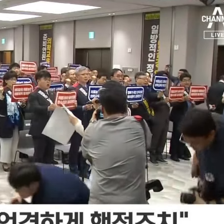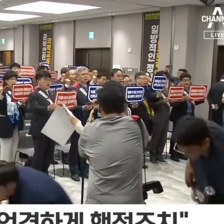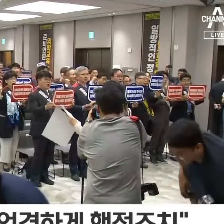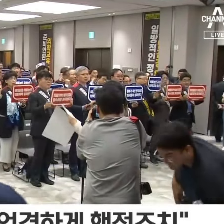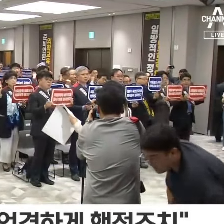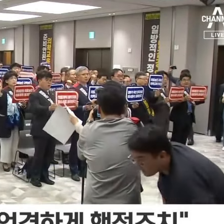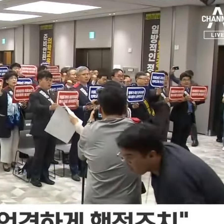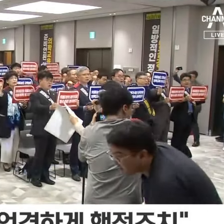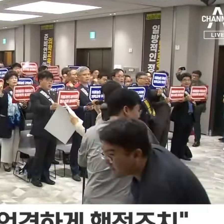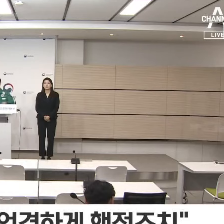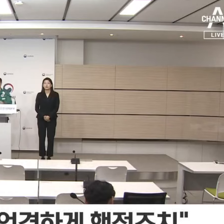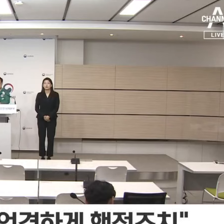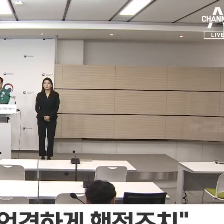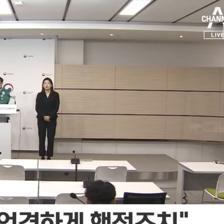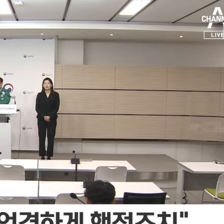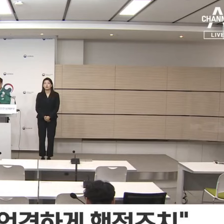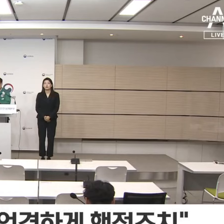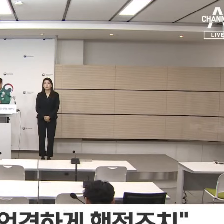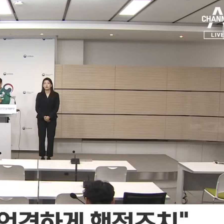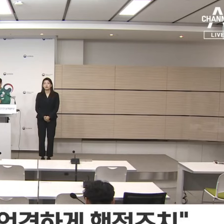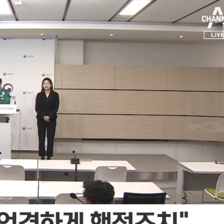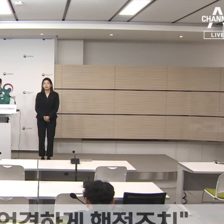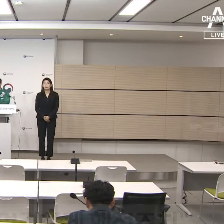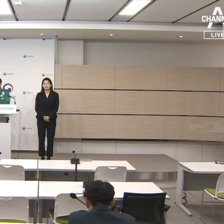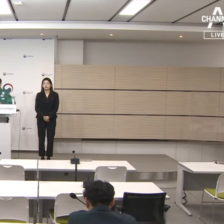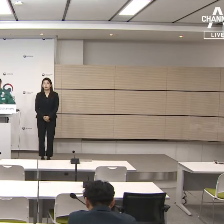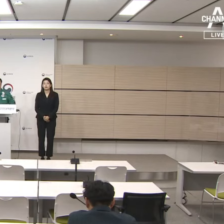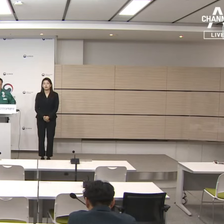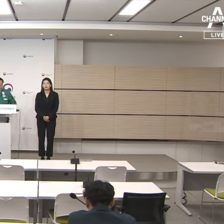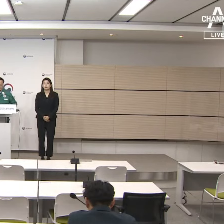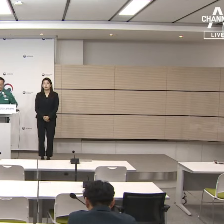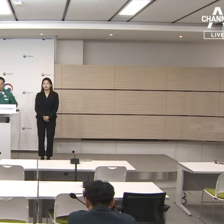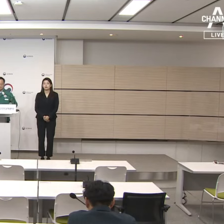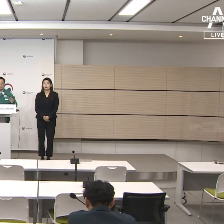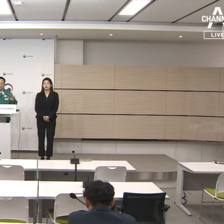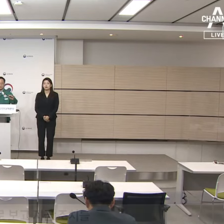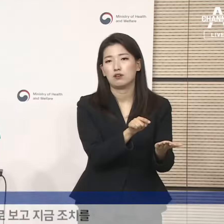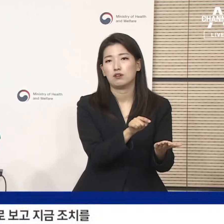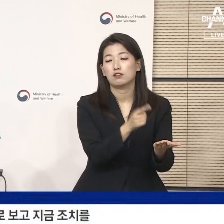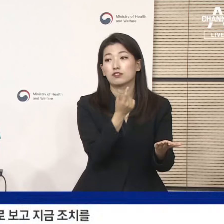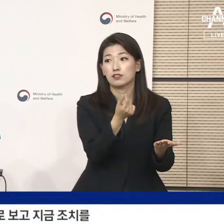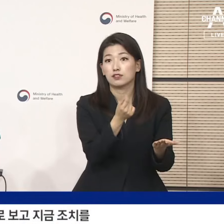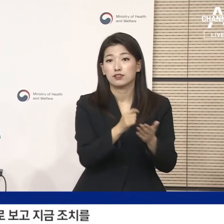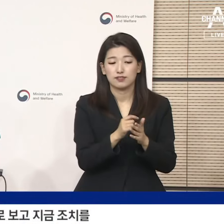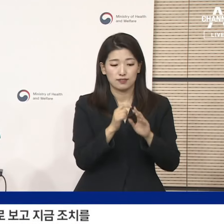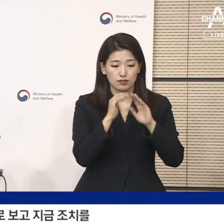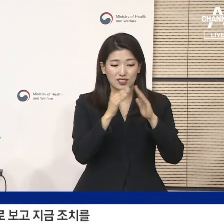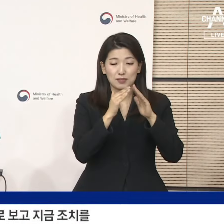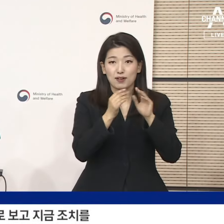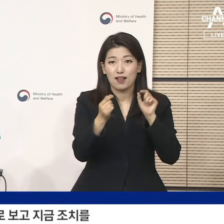경우 엄격하게 행정조치에 나설 방침입니다. 개원이 중심으로